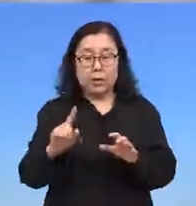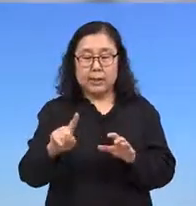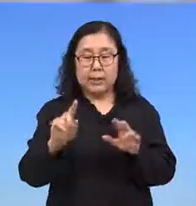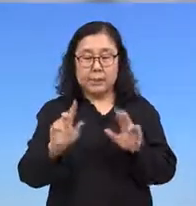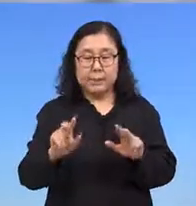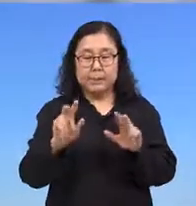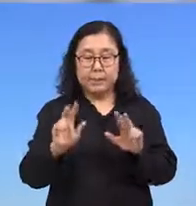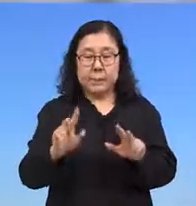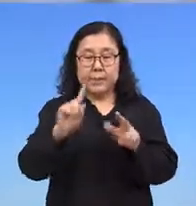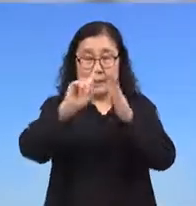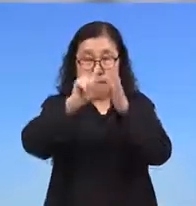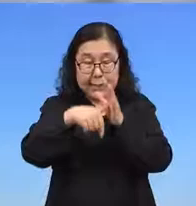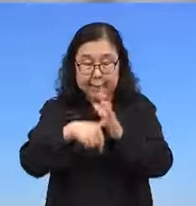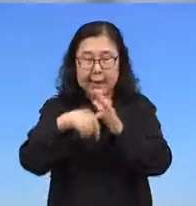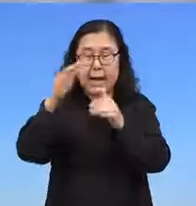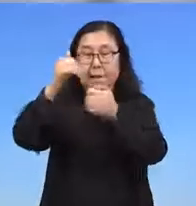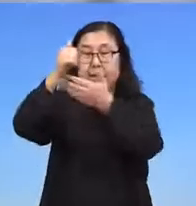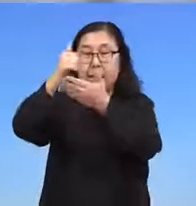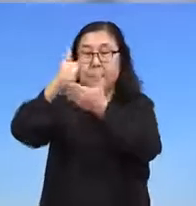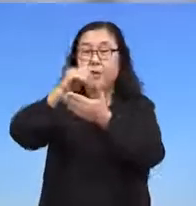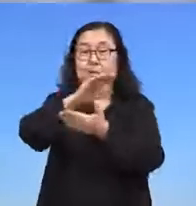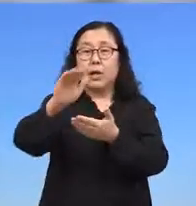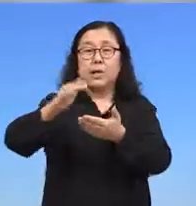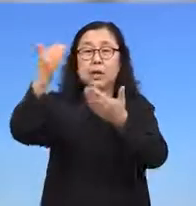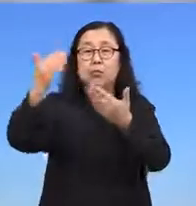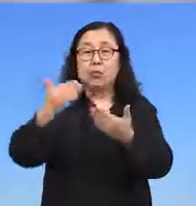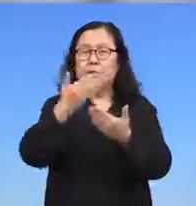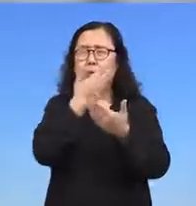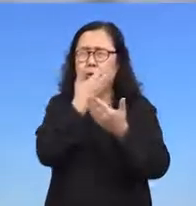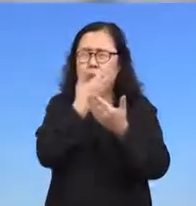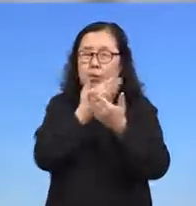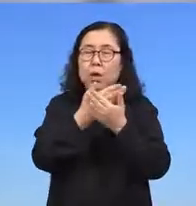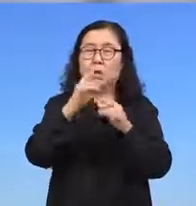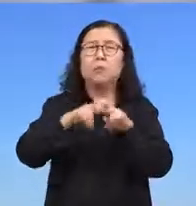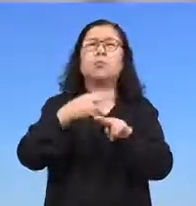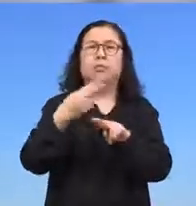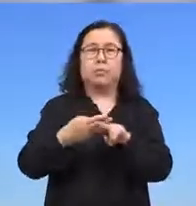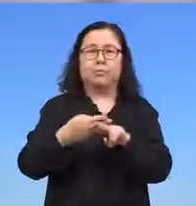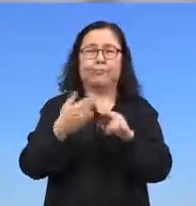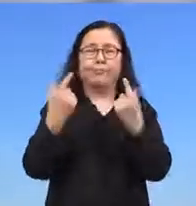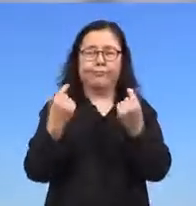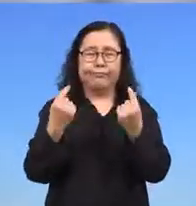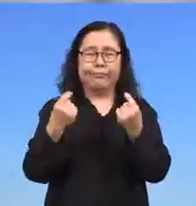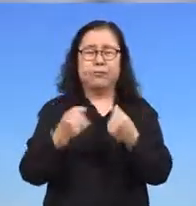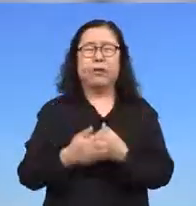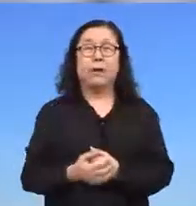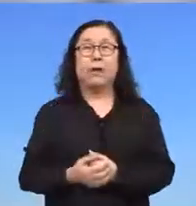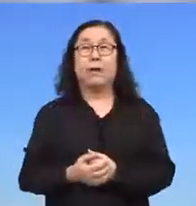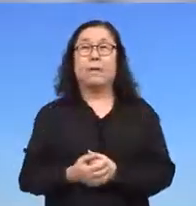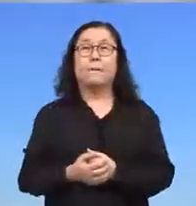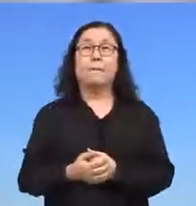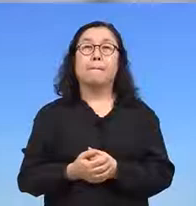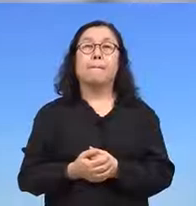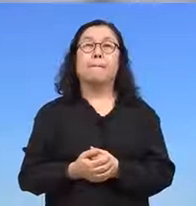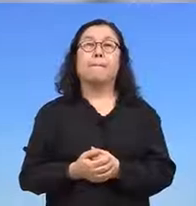바로 오늘 이 순간이 하나님이 우리에게 주신 소중한 선물이라는 거 아닙니까?